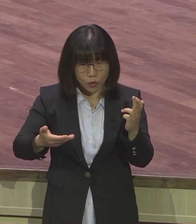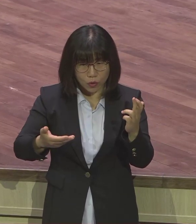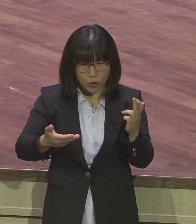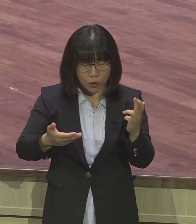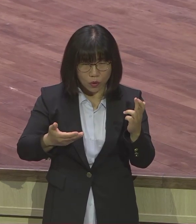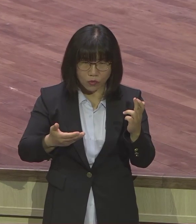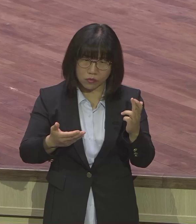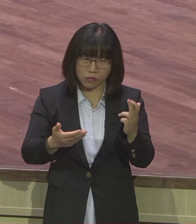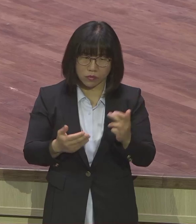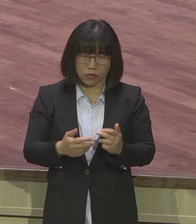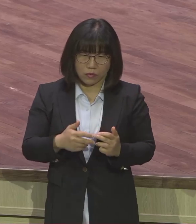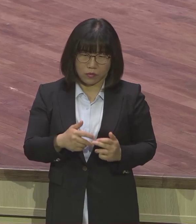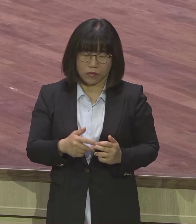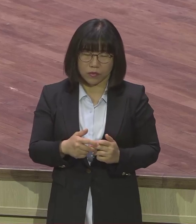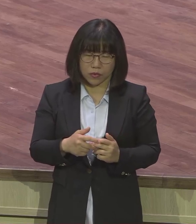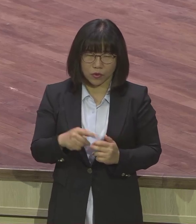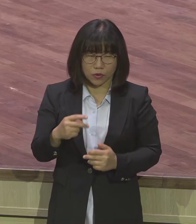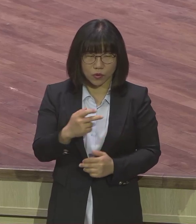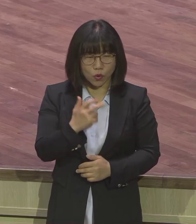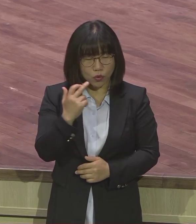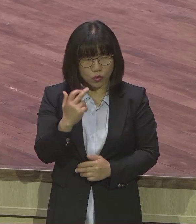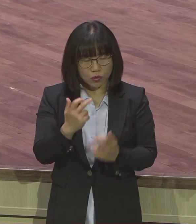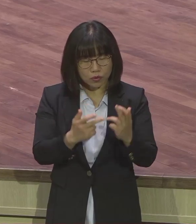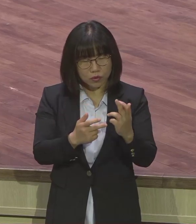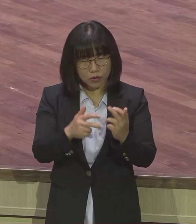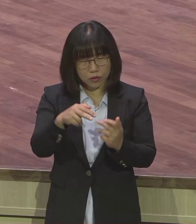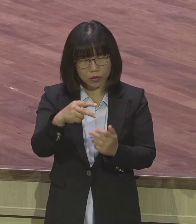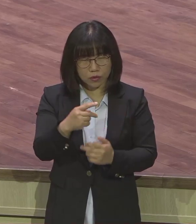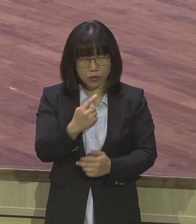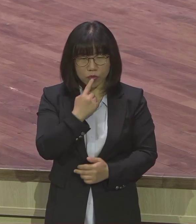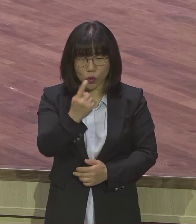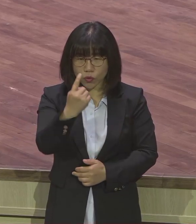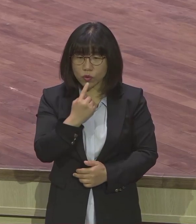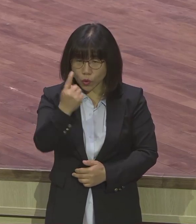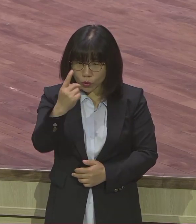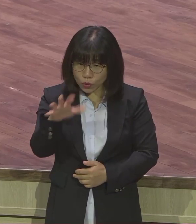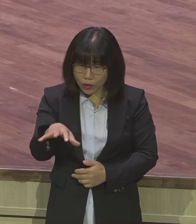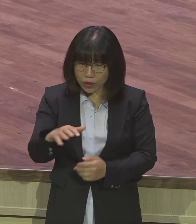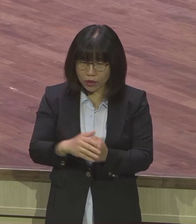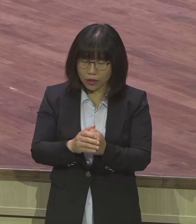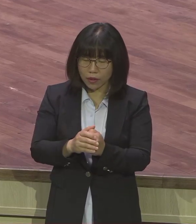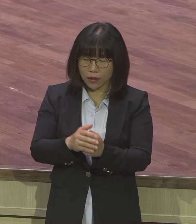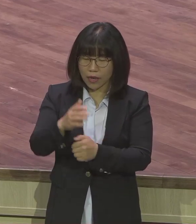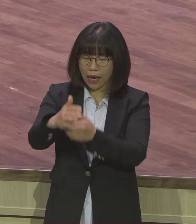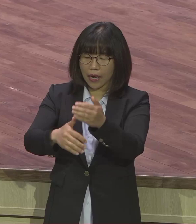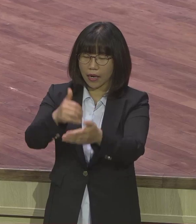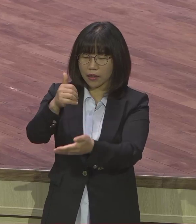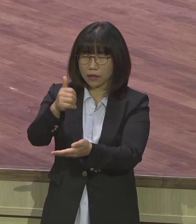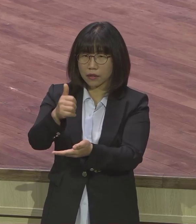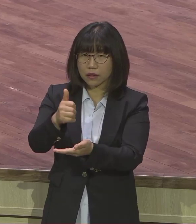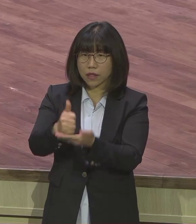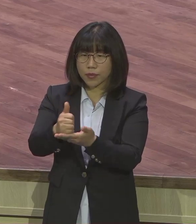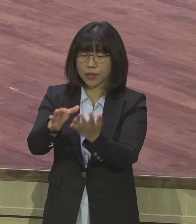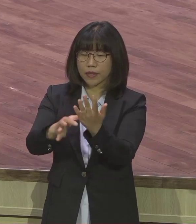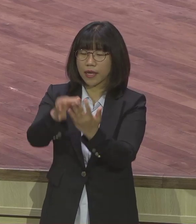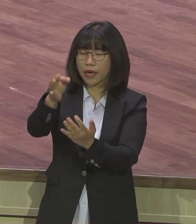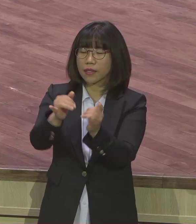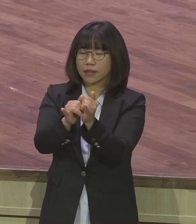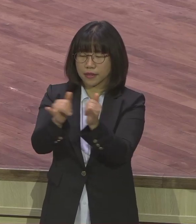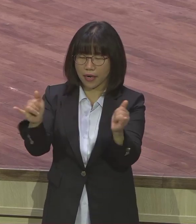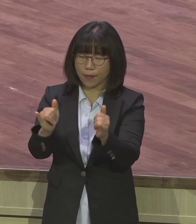강원도 속초 지역 하나님이 택한 그릇이라는 주제로 총회 교육자